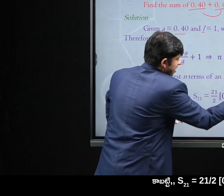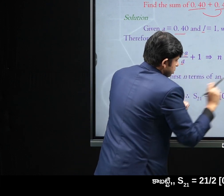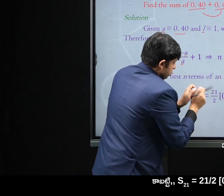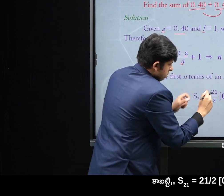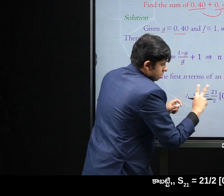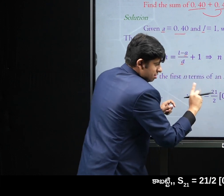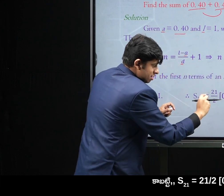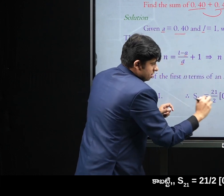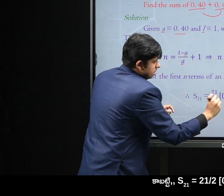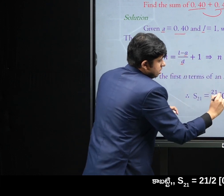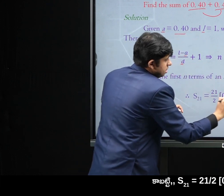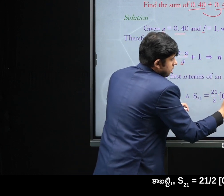టు 14.7.